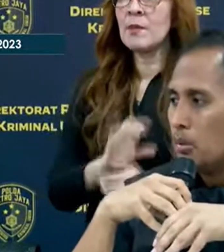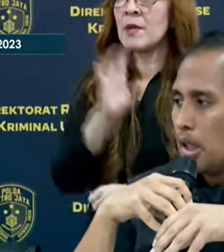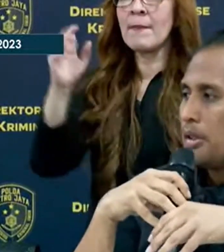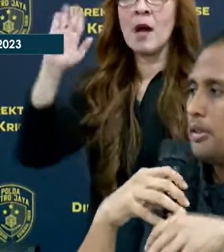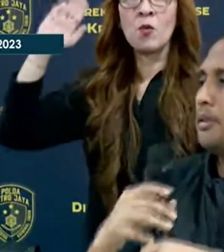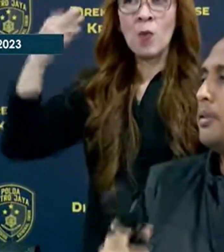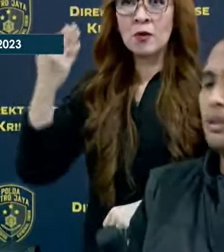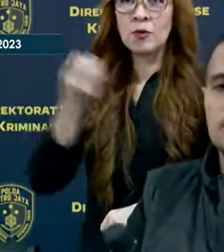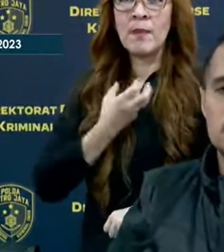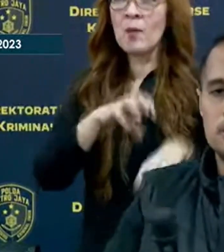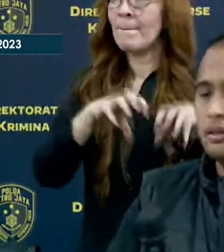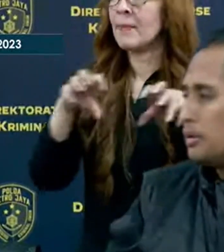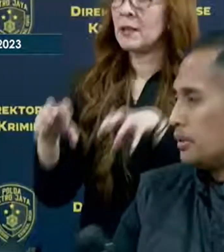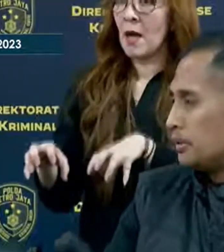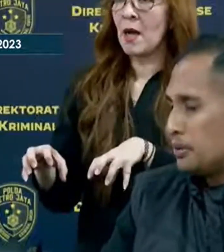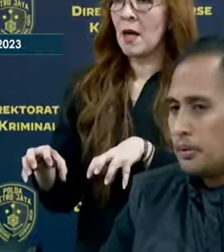tempat demikian